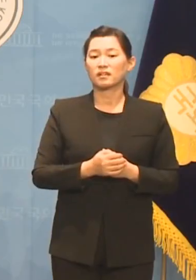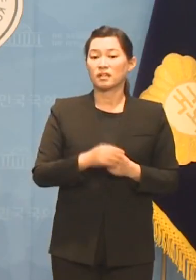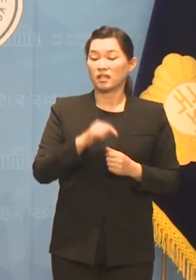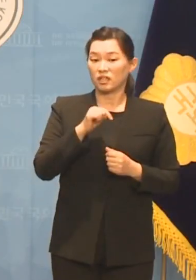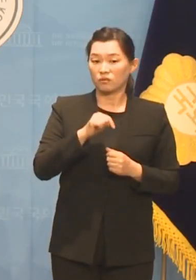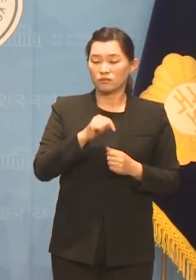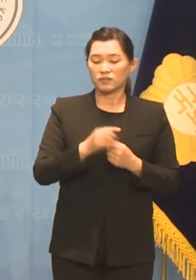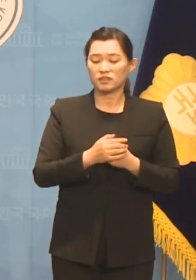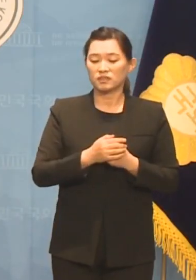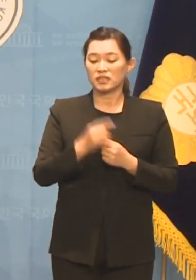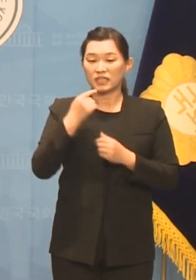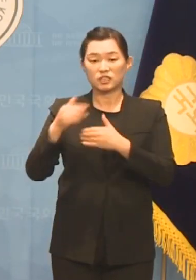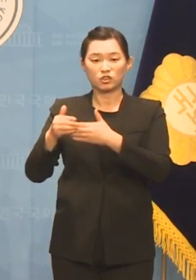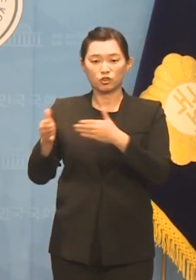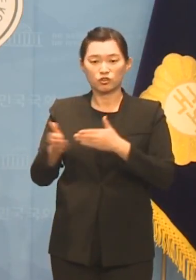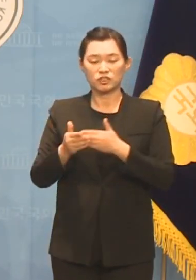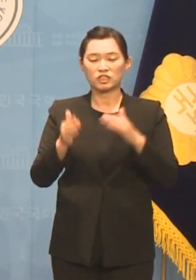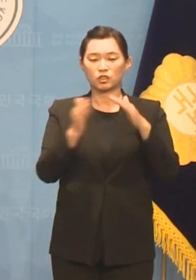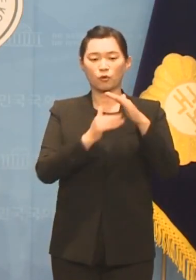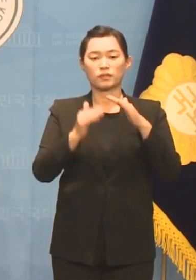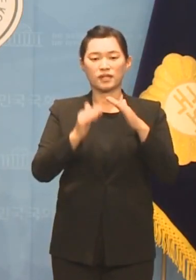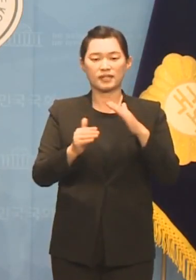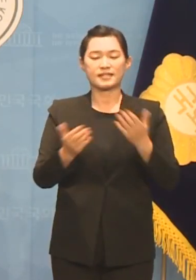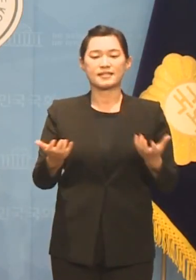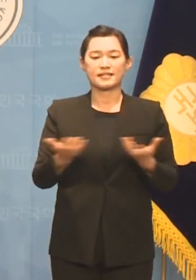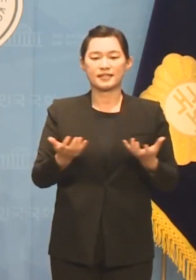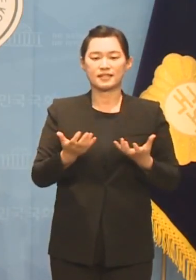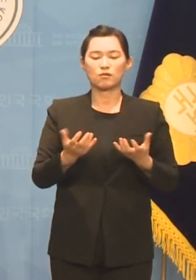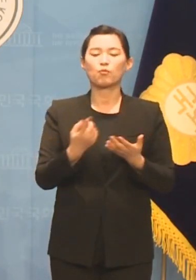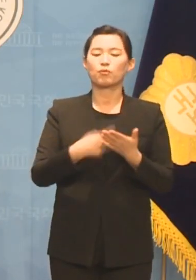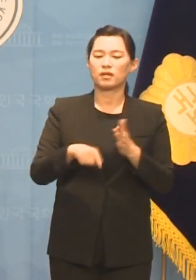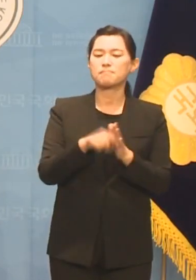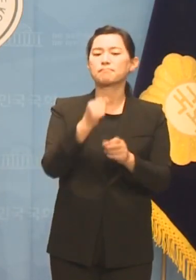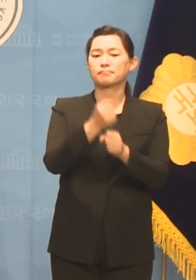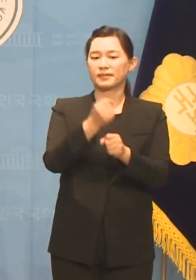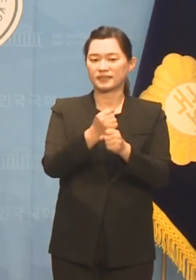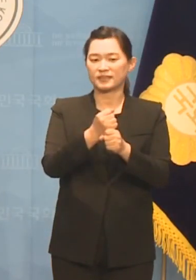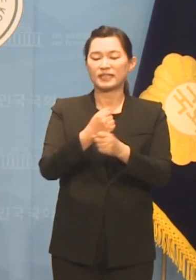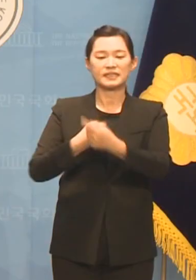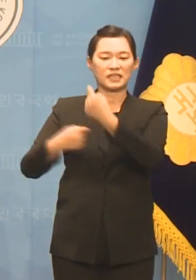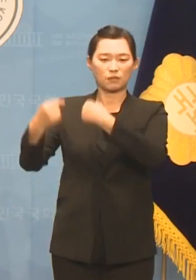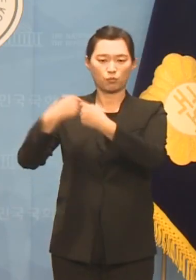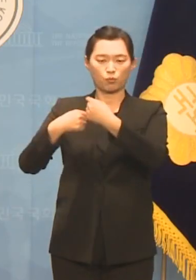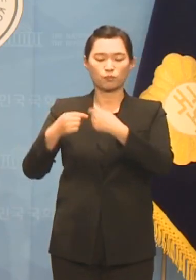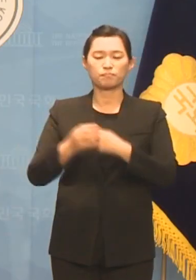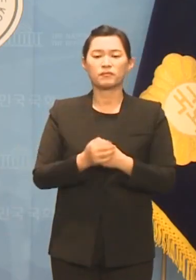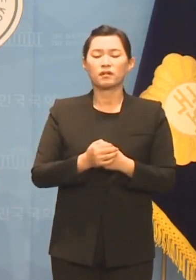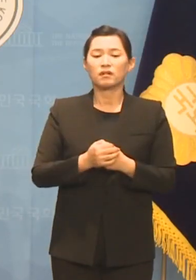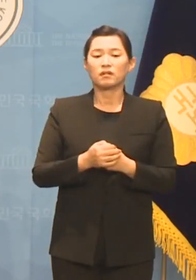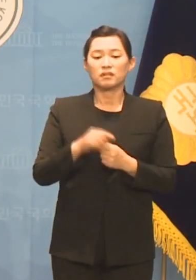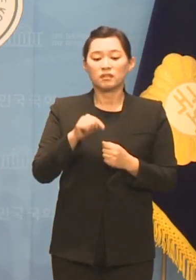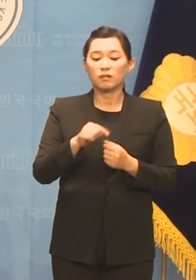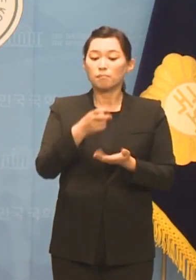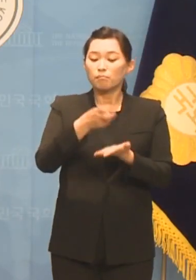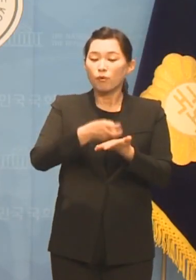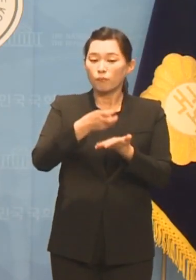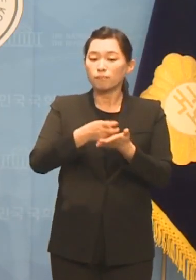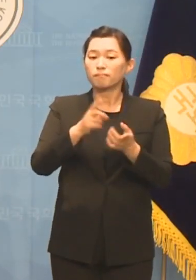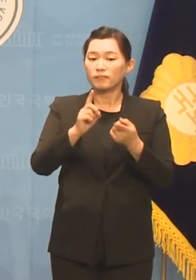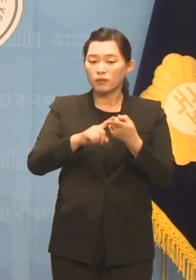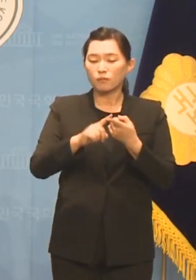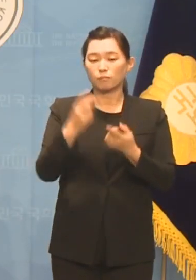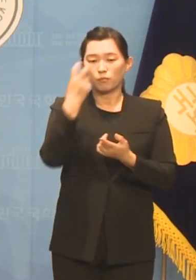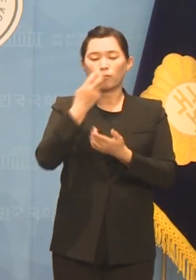민주파출소는 더불어민주당의 정당한 업무를 수행하기 위해 만들어진 재범으로 해당 업무는 형법상 보호받아야